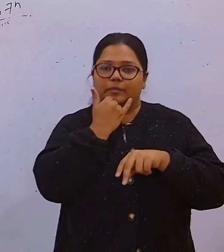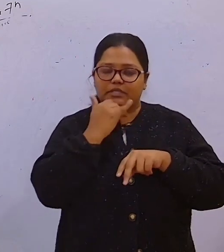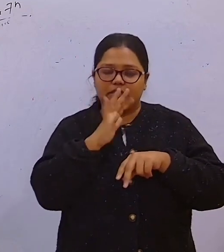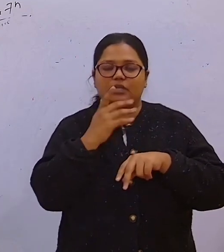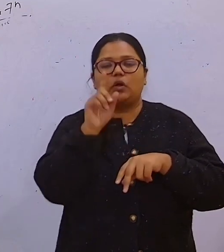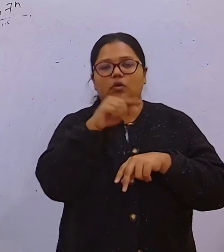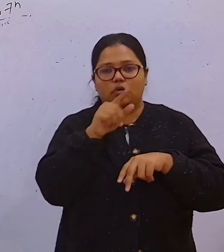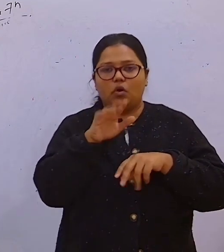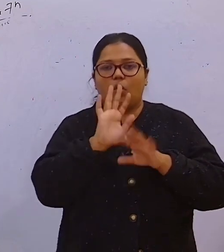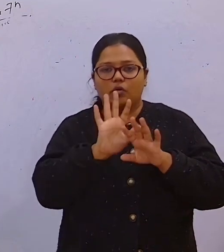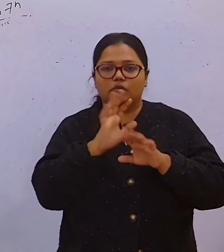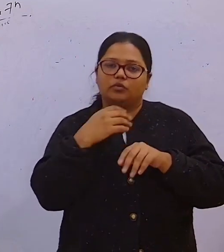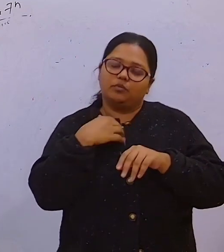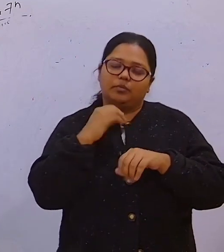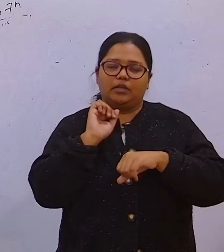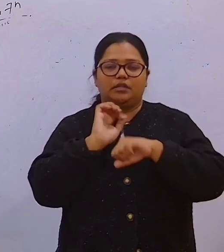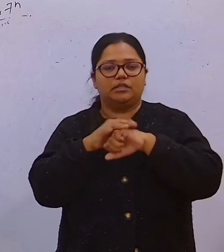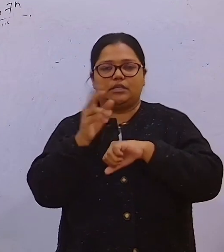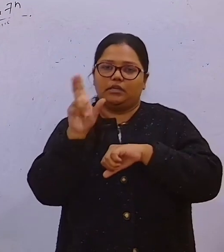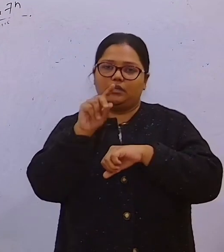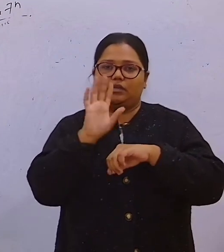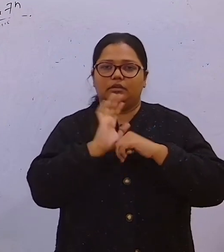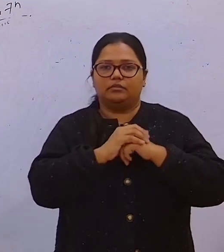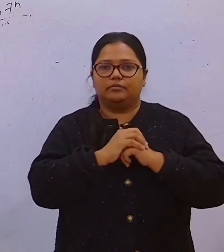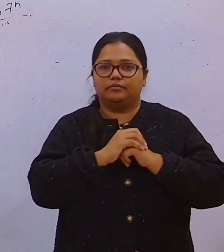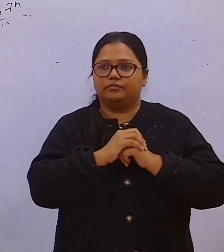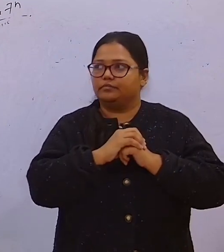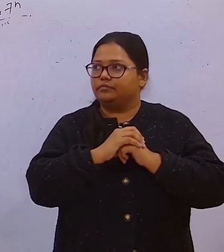होगे मैसेज कर देना मेरे को ना यहाँ पे।